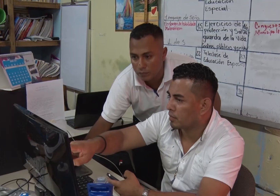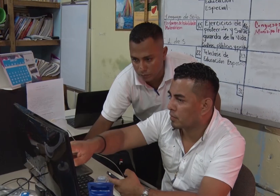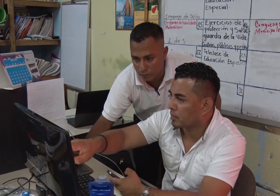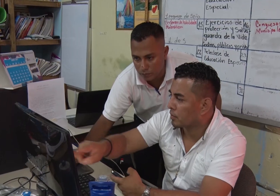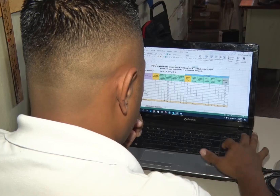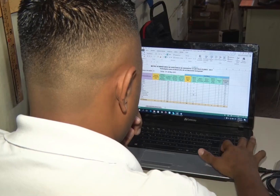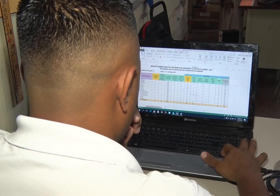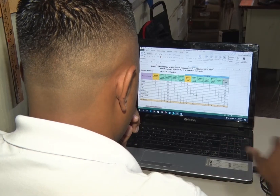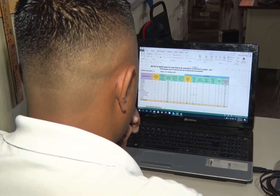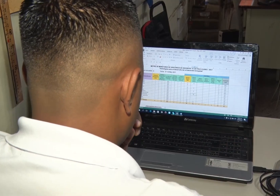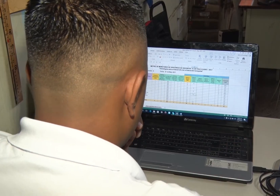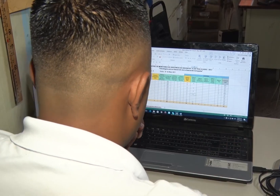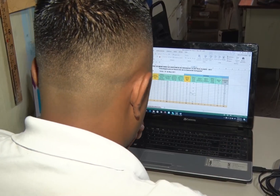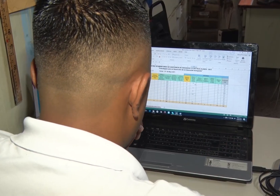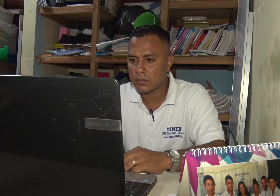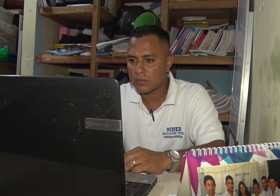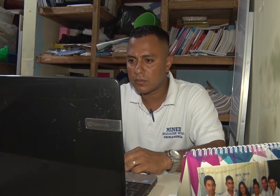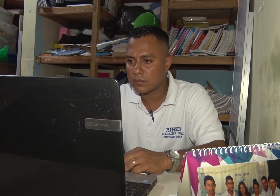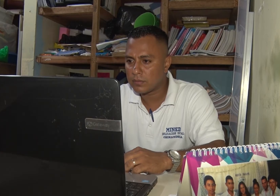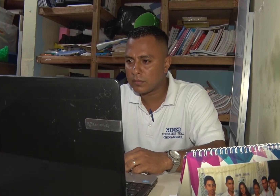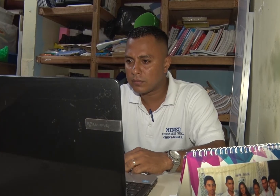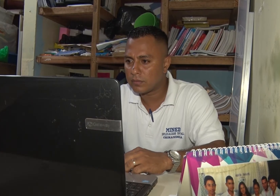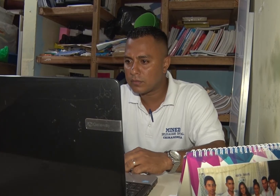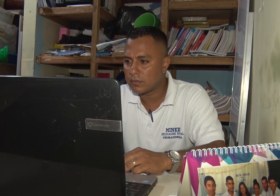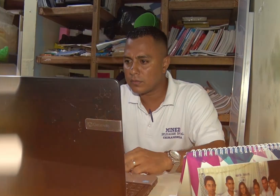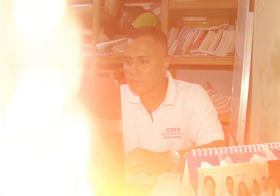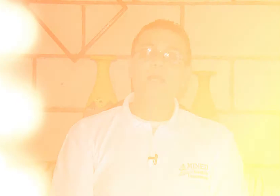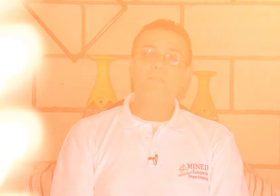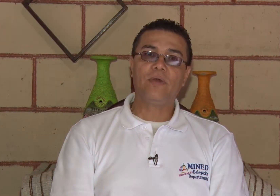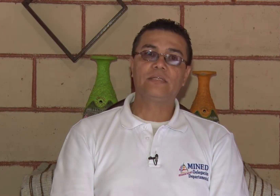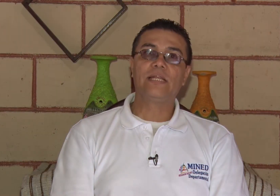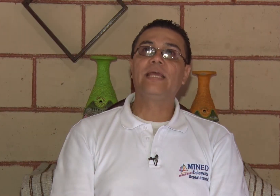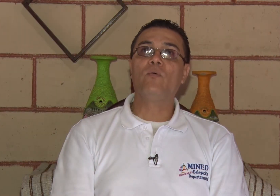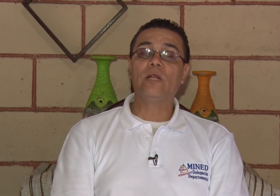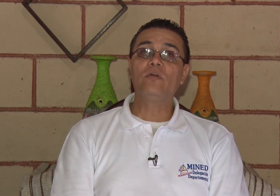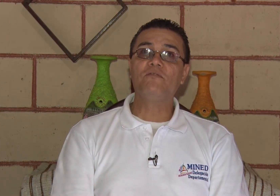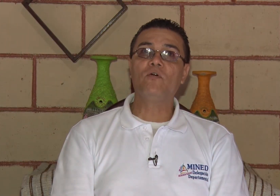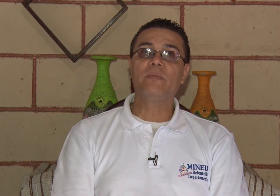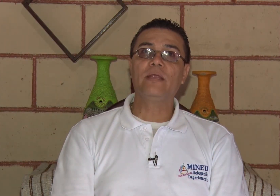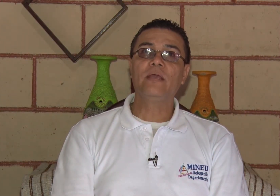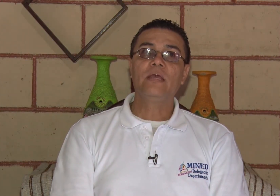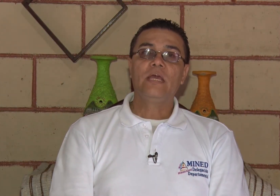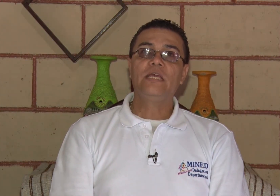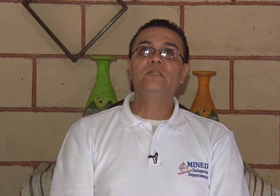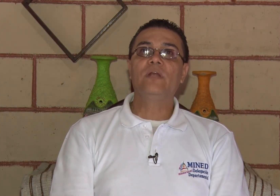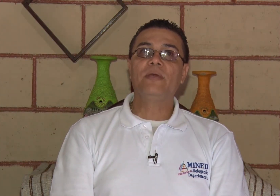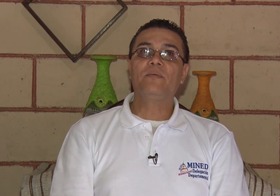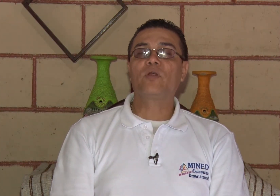interactuar para llevar a cabo sus funciones. Alan, pues, se les elaboran los informes, y él solamente, porque como